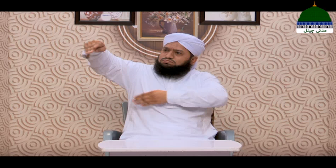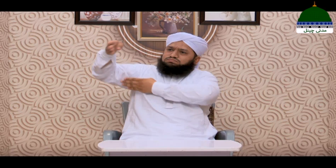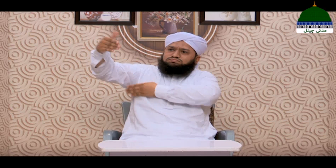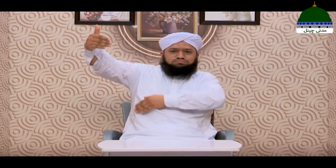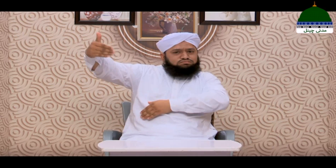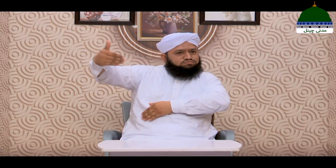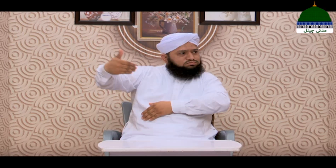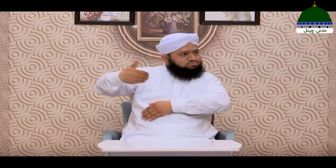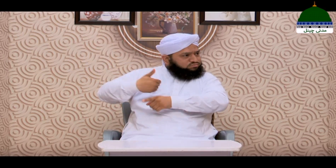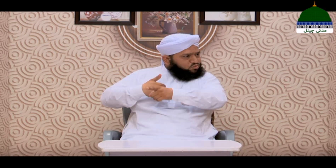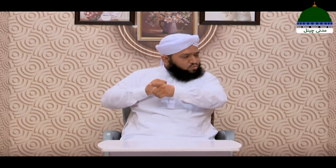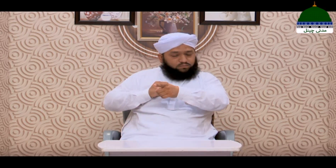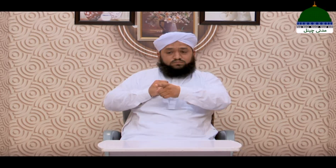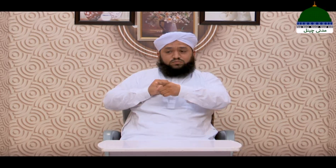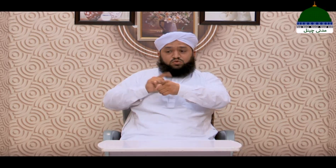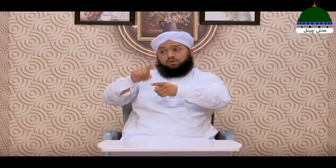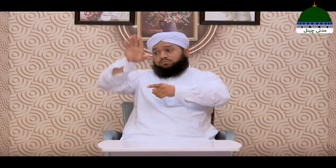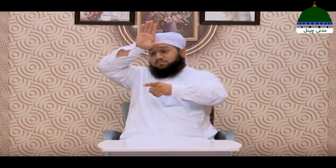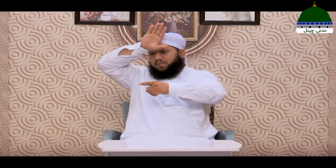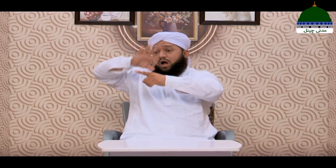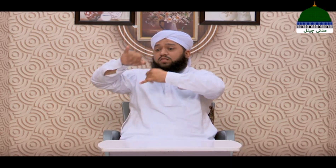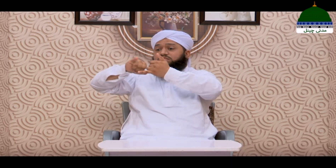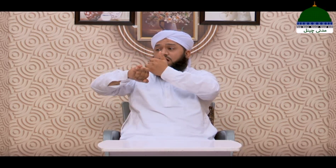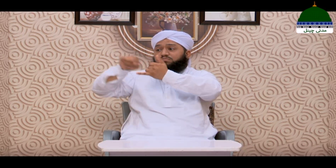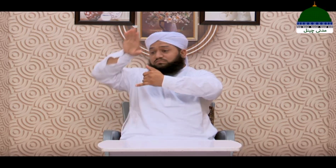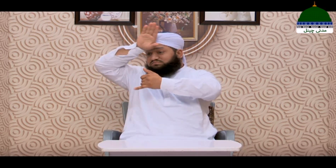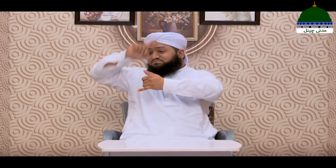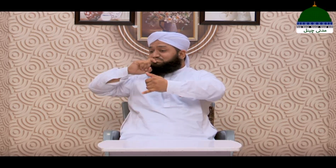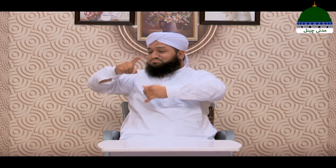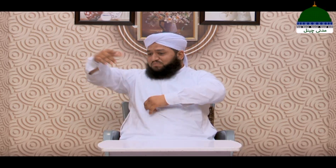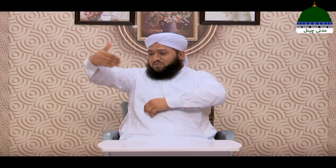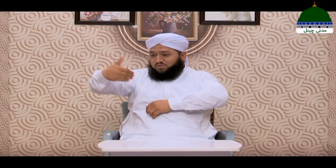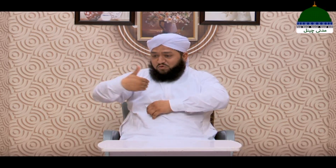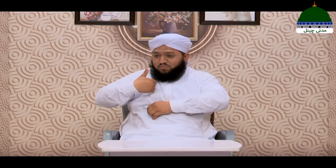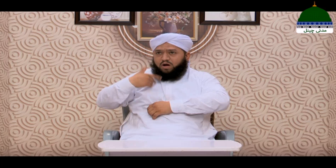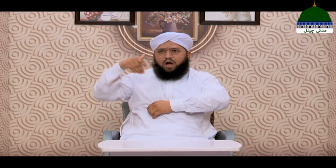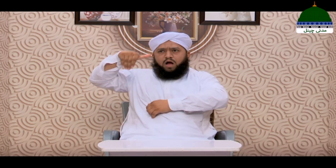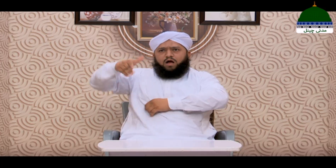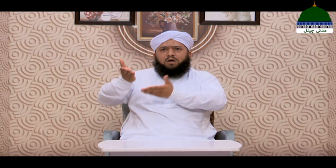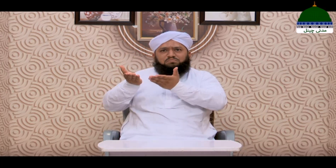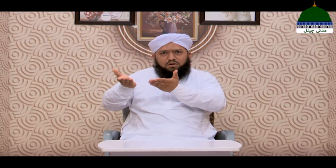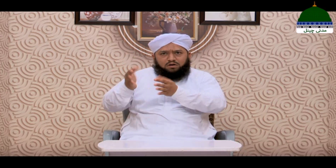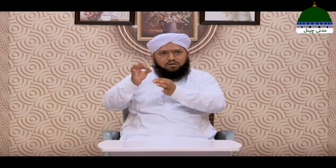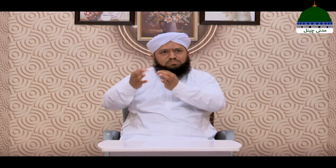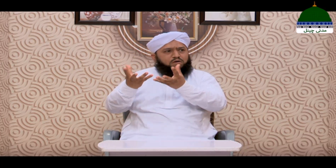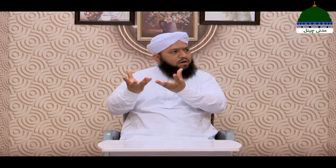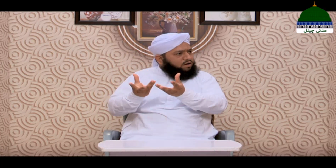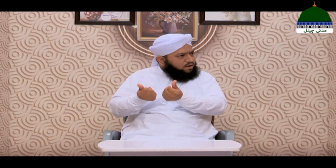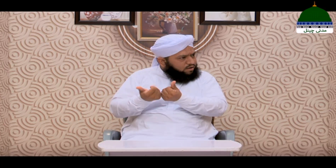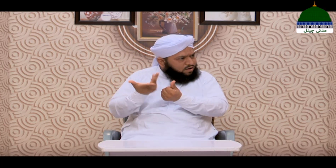آئے ہو۔ تمہیں بنی ساسان کے بادشاہ کسریٰ نے بھیجا ہے تاکہ تم محل کے زلزلے، آگ کے بجھنے اور